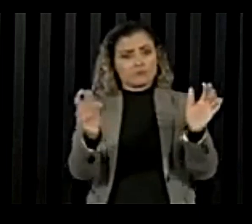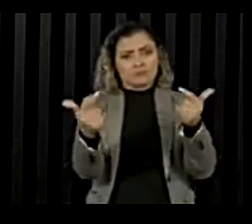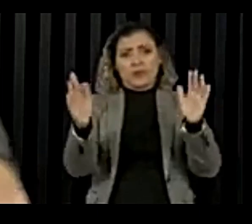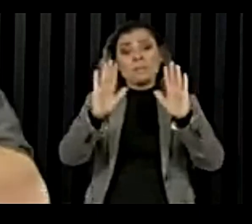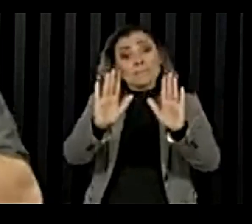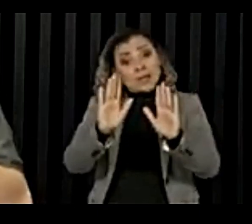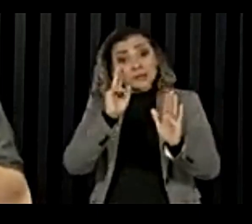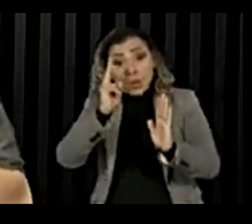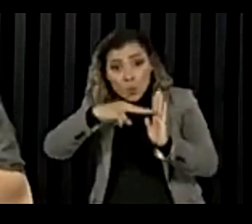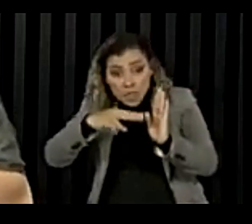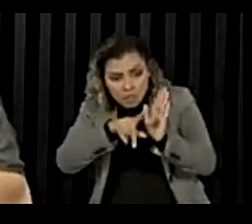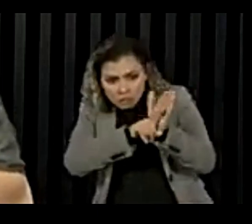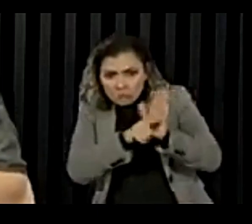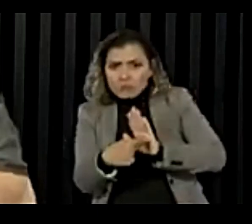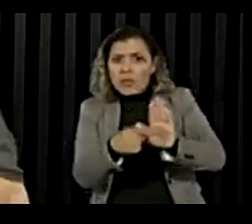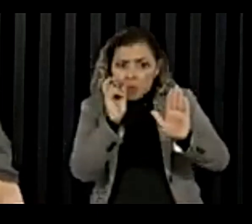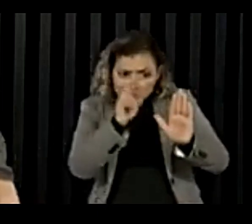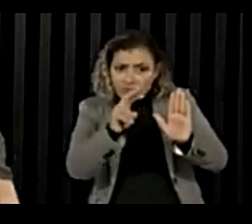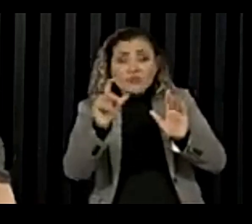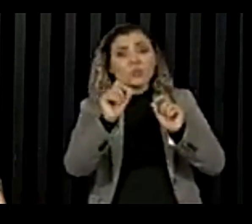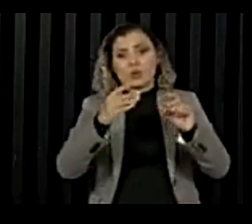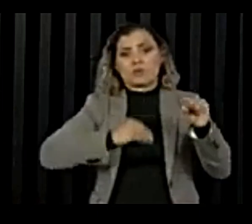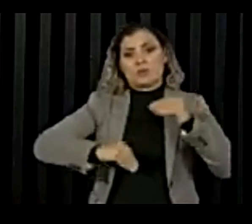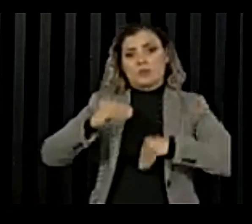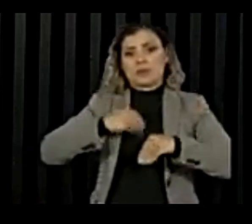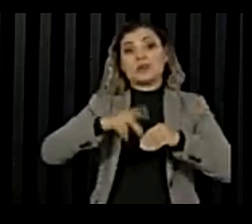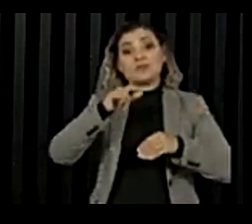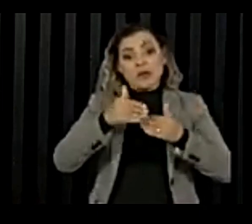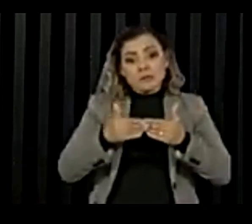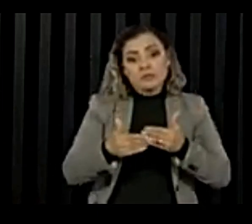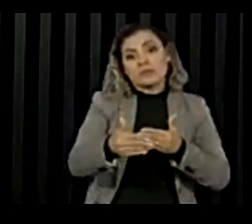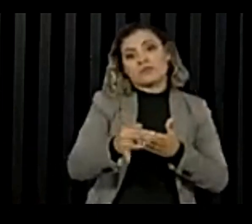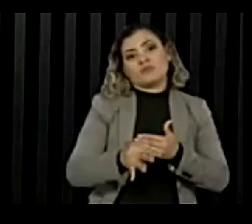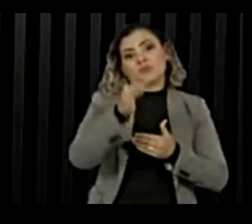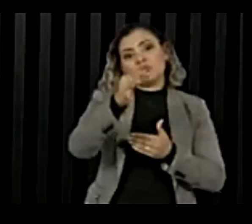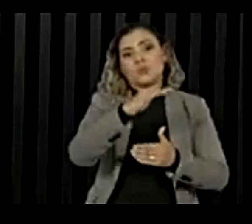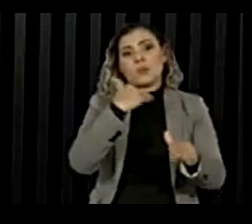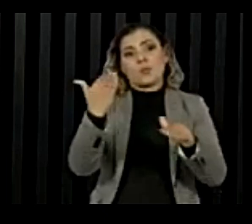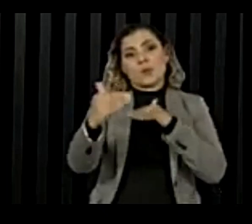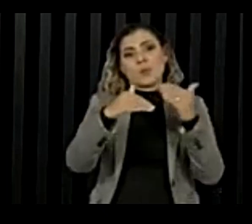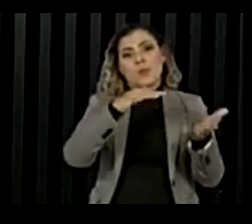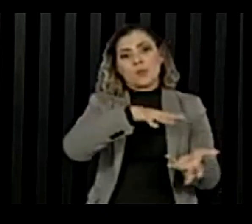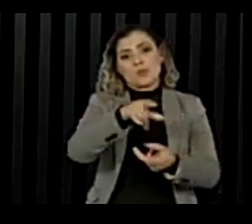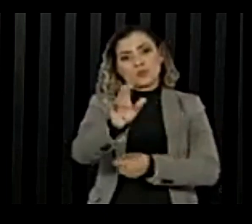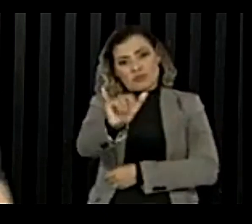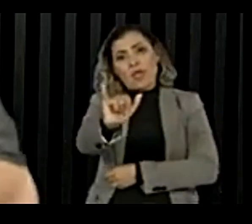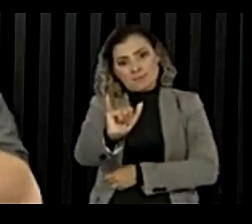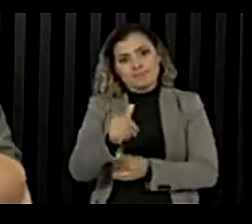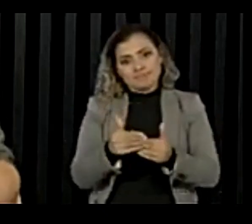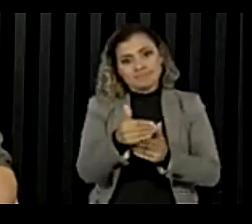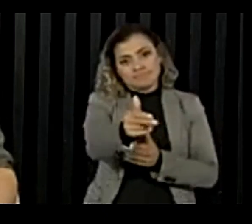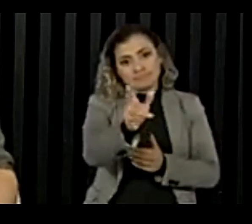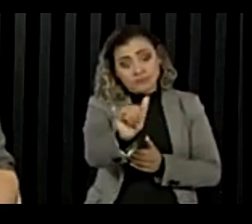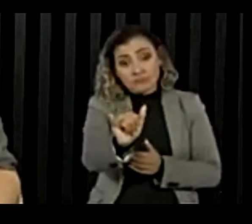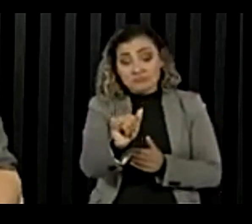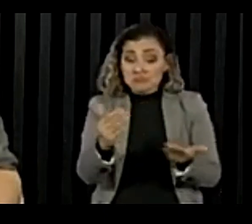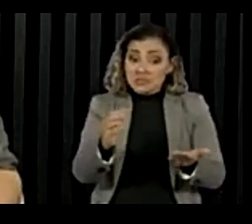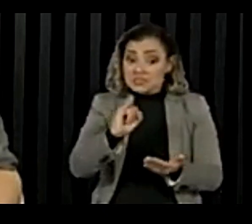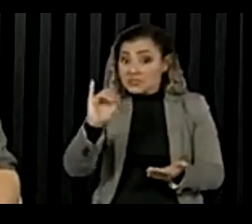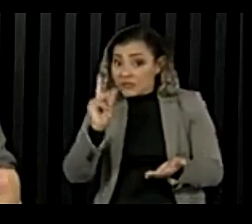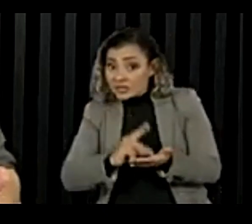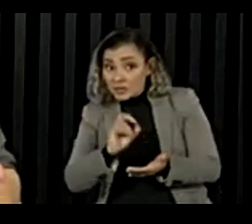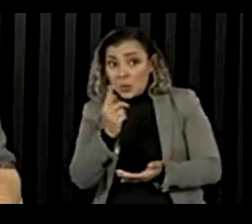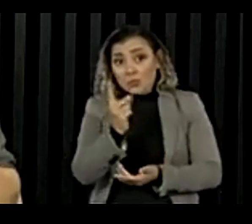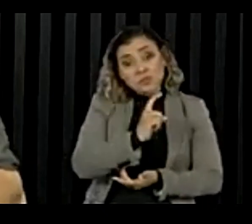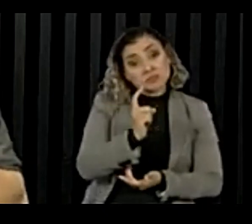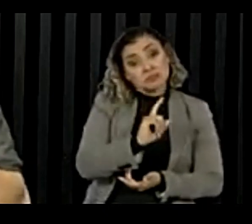segundo o que eu li, que a depressão vai ser a doença que mais causa mortes no planeta Terra. Se isso vai se tornar realidade ou não, eu não